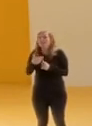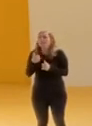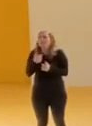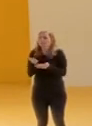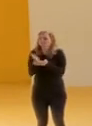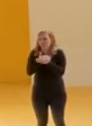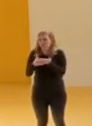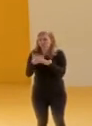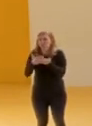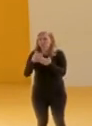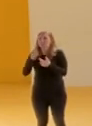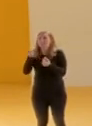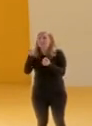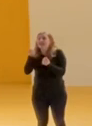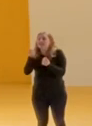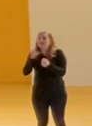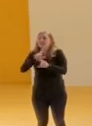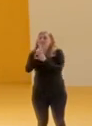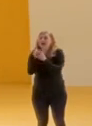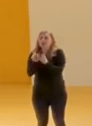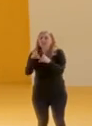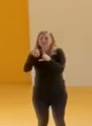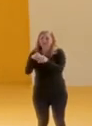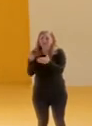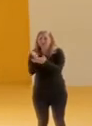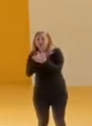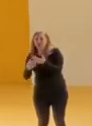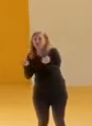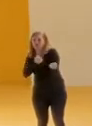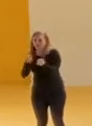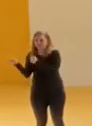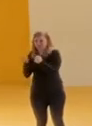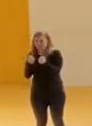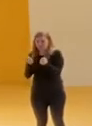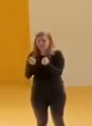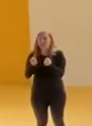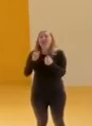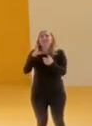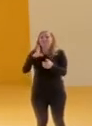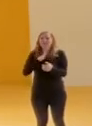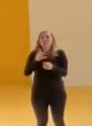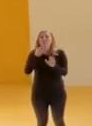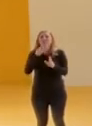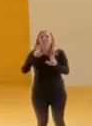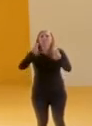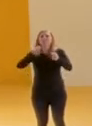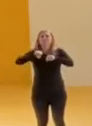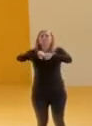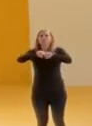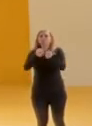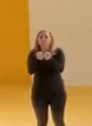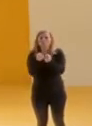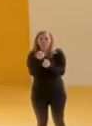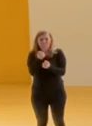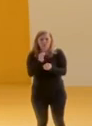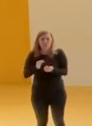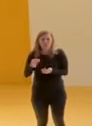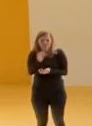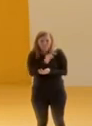częściowe bo pieniądz był cały czas częściowo towarowy i owszem mieliśmy do czynienia z tak zwanym zjawiskiem psucia monety